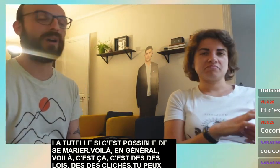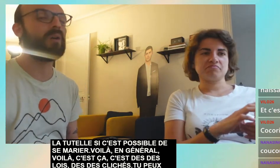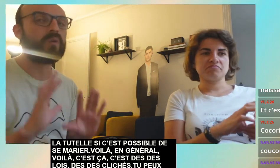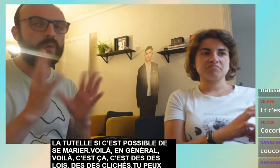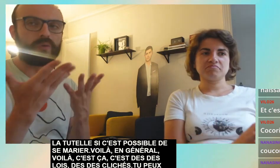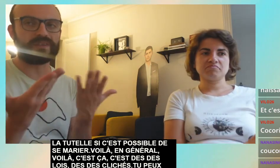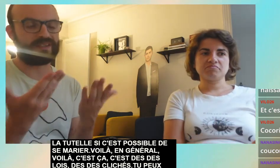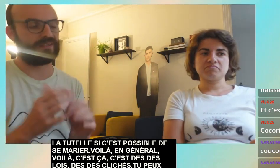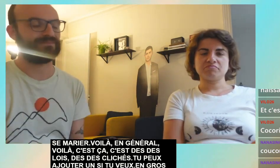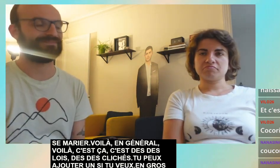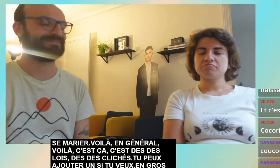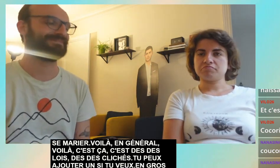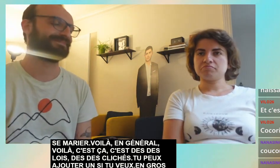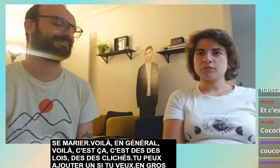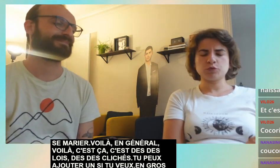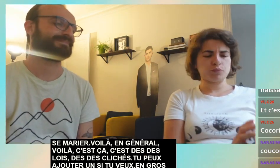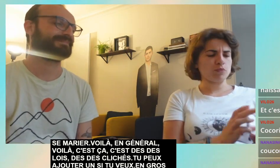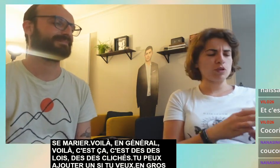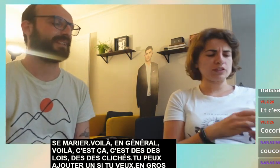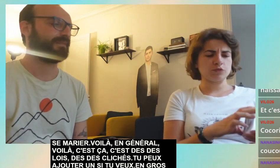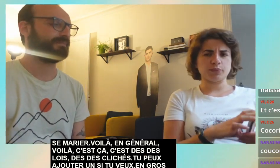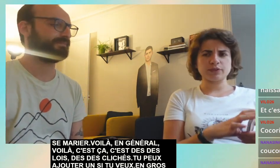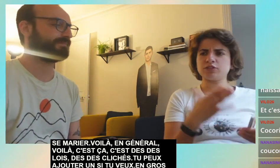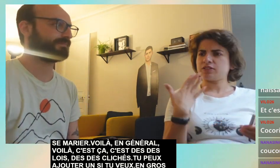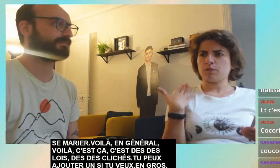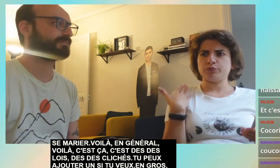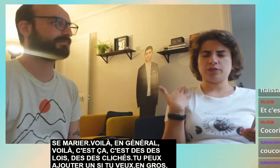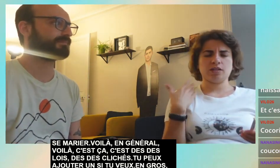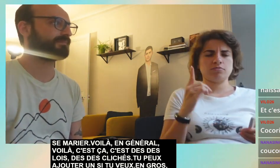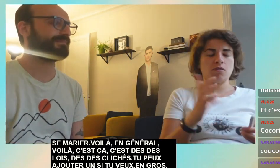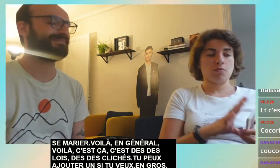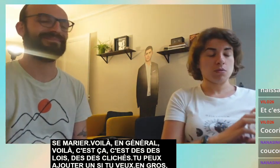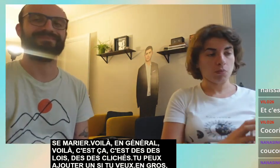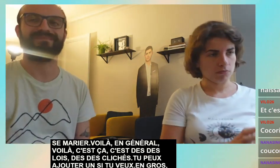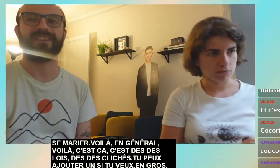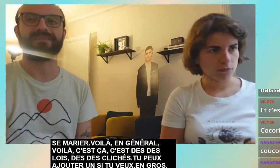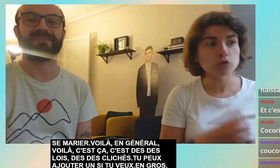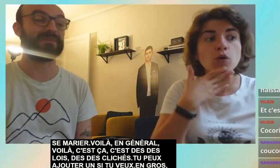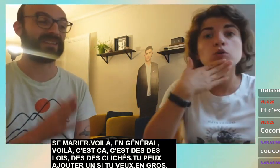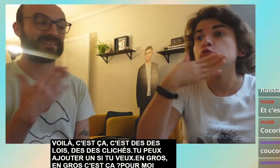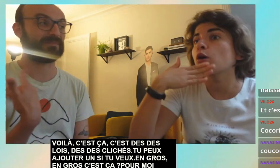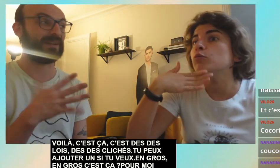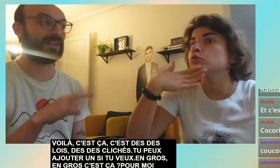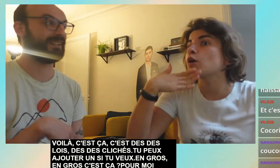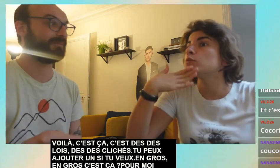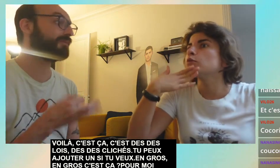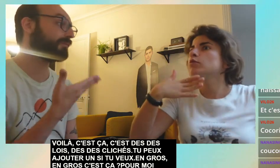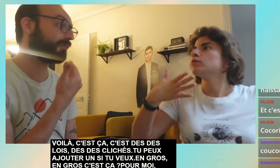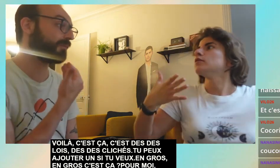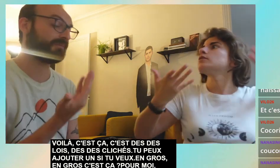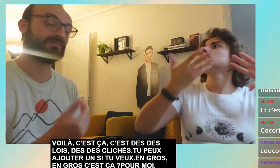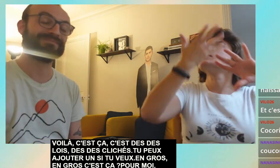En gros, c'est ça. Mais pour moi, je pensais que t'étais un peu intéressant. Ouais. Tant mieux. Oui. Que